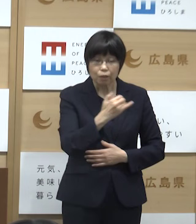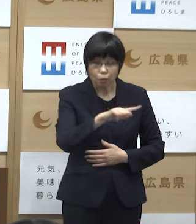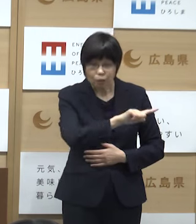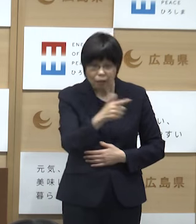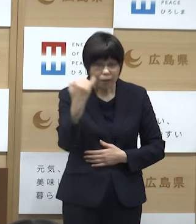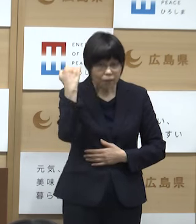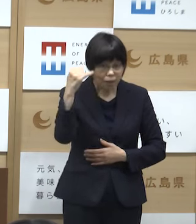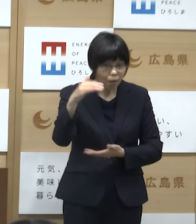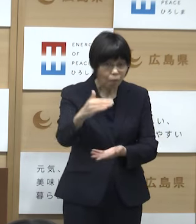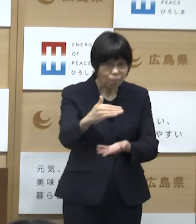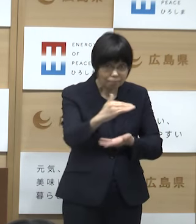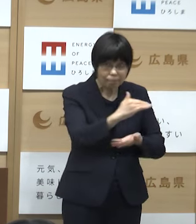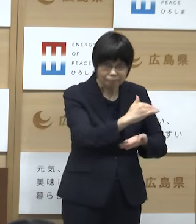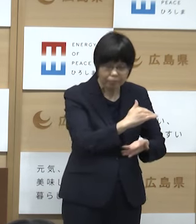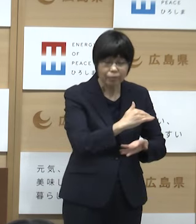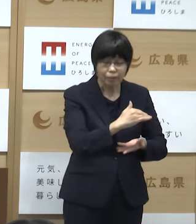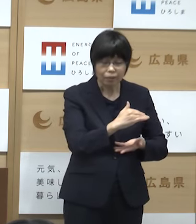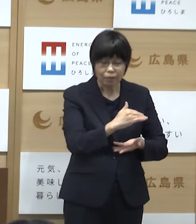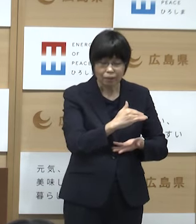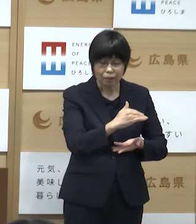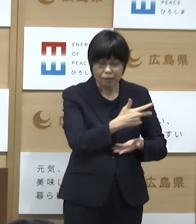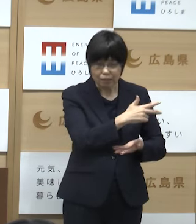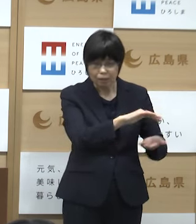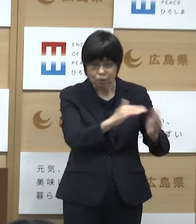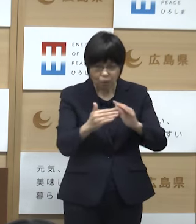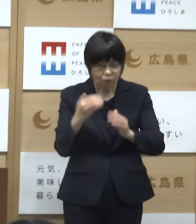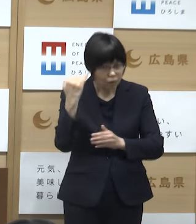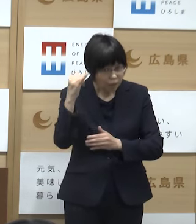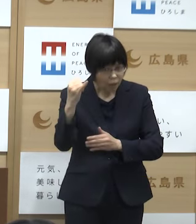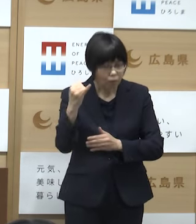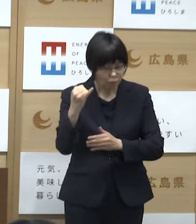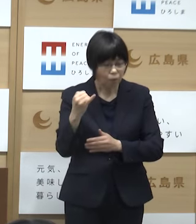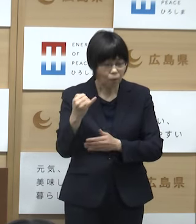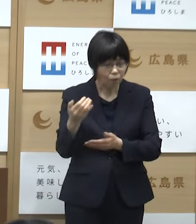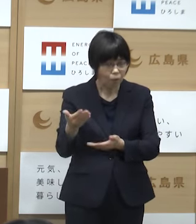まあ、今後も市長のご意見を丁寧にお伺いしながら、